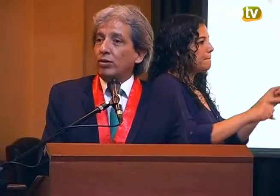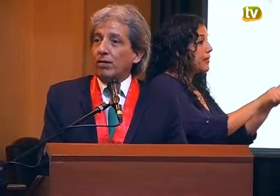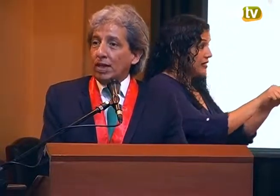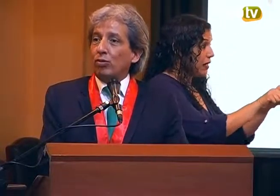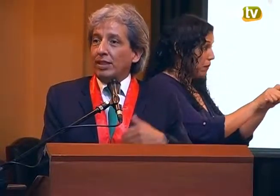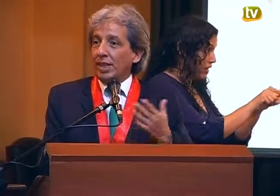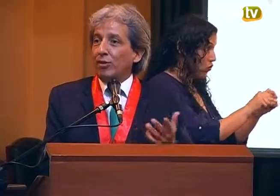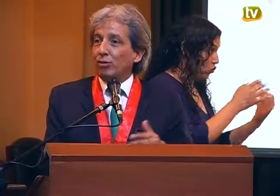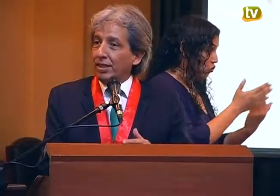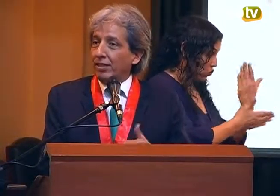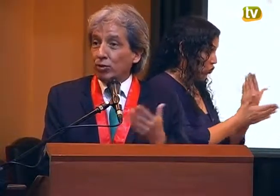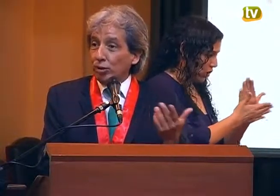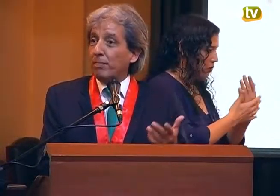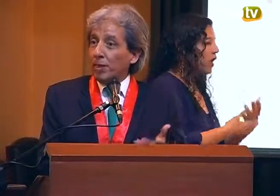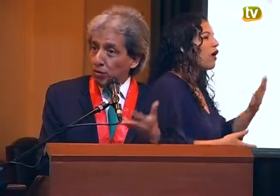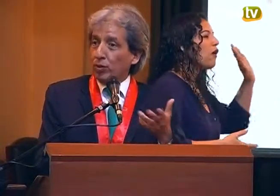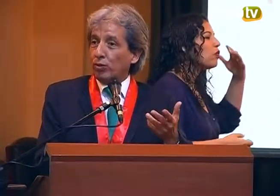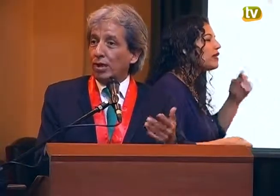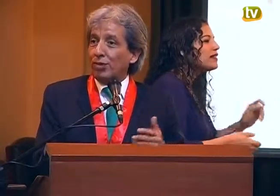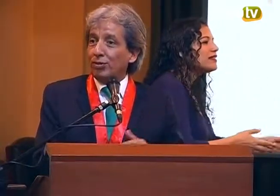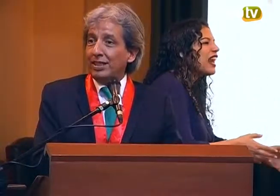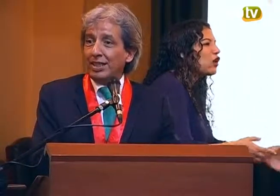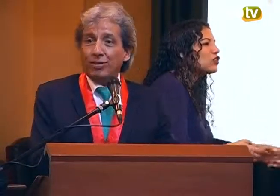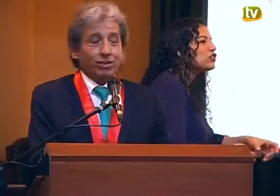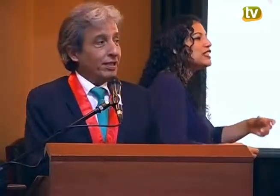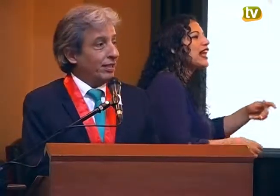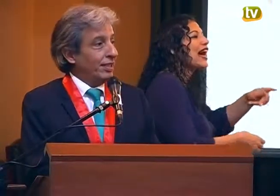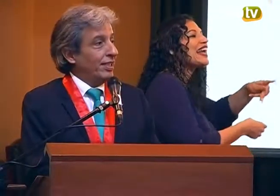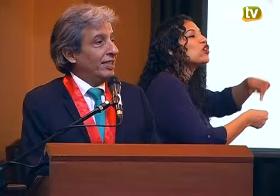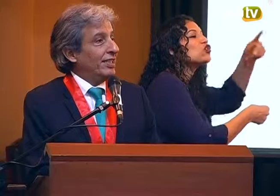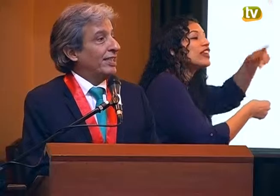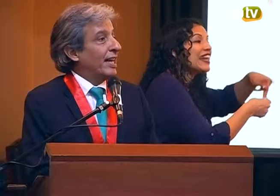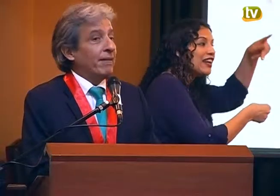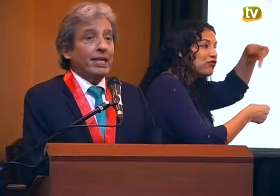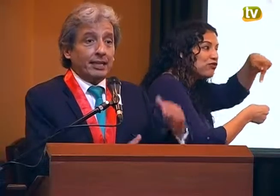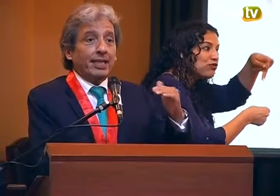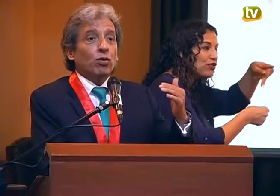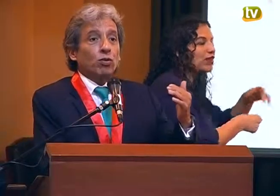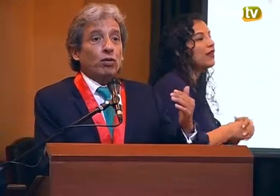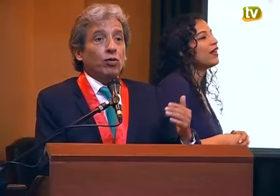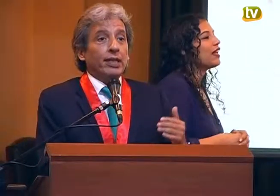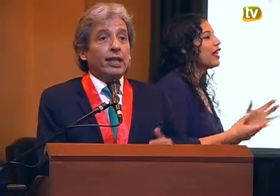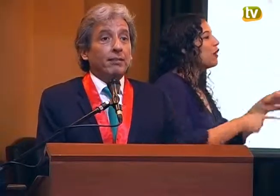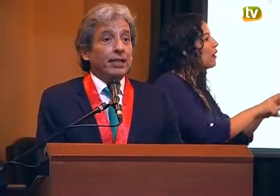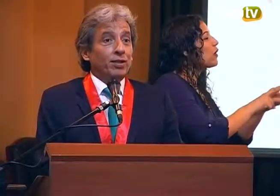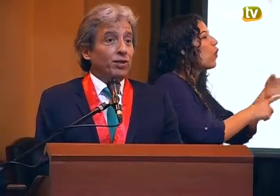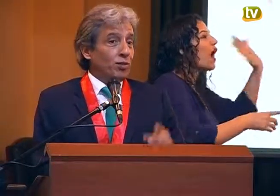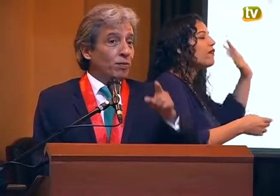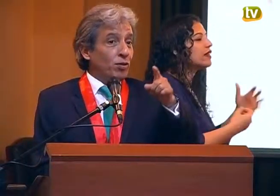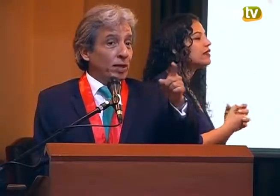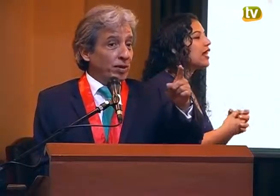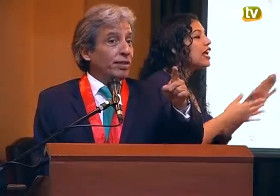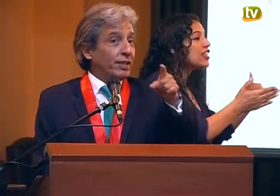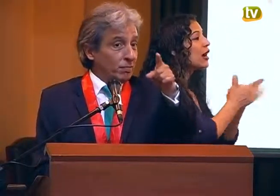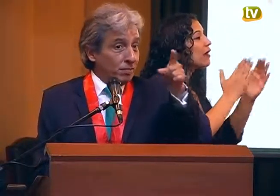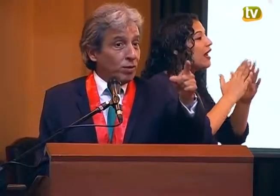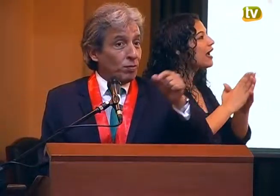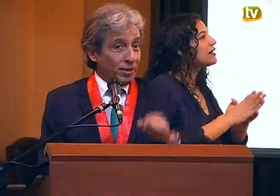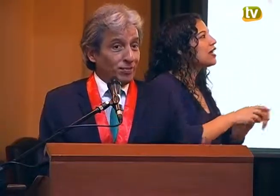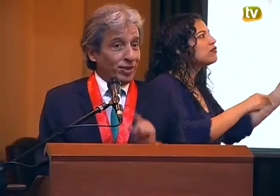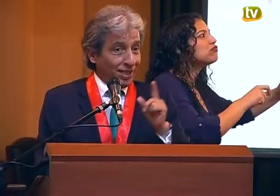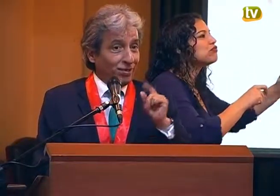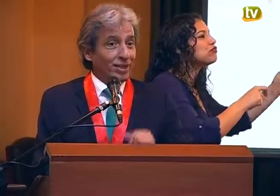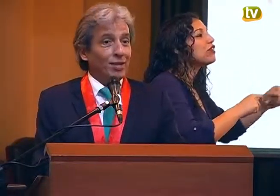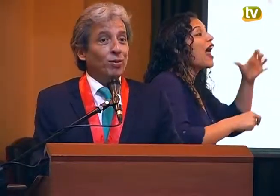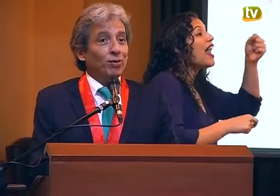donde todavía se usaba la cocina querosene, no soy tan viejo, pero se usaba la cocina querosene, y llegaba el lechero con la botella de vidrio, y todos mis compañeros de la universidad han vivido